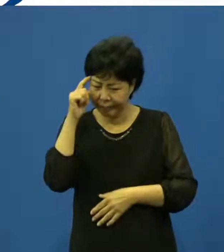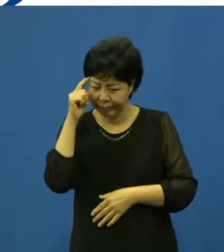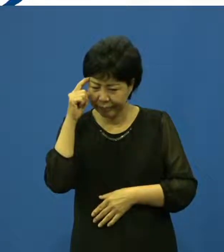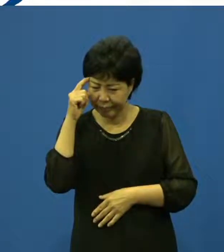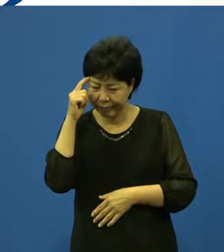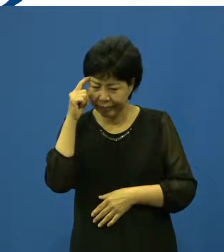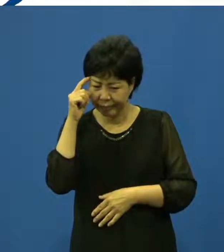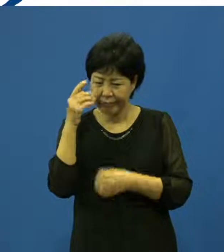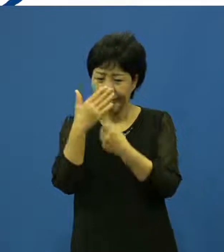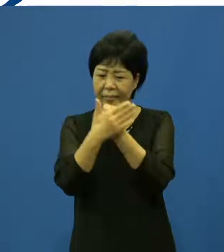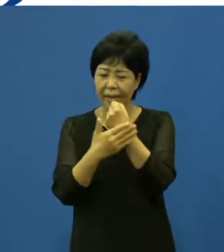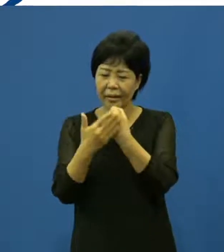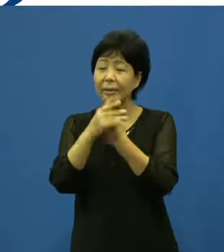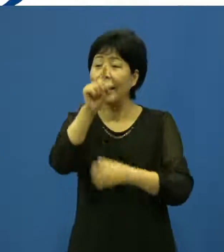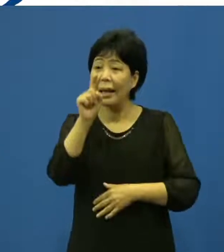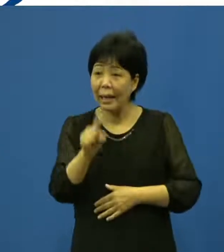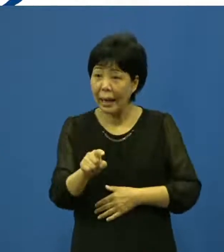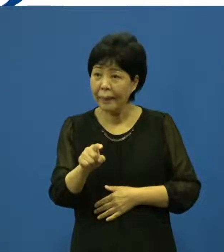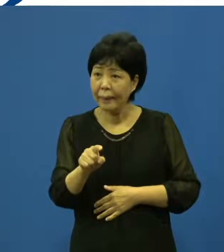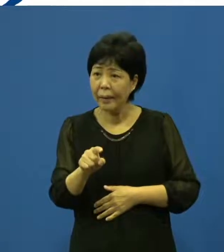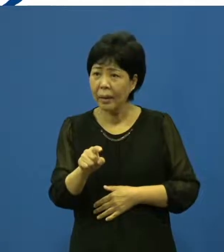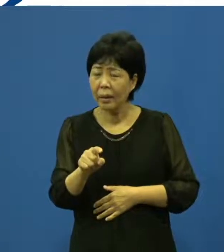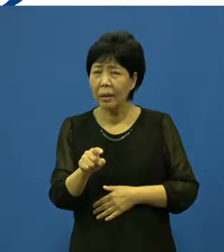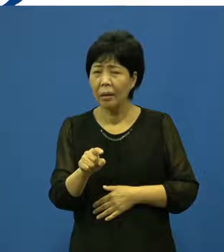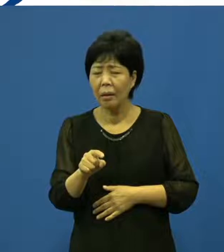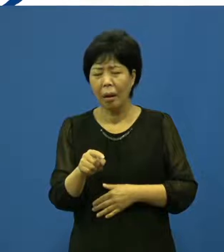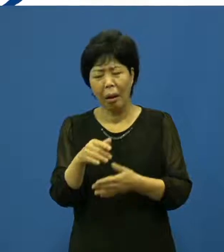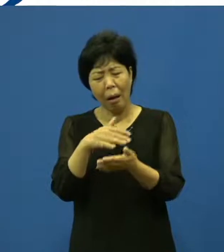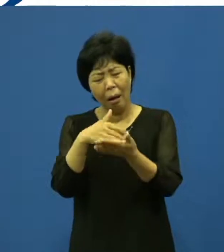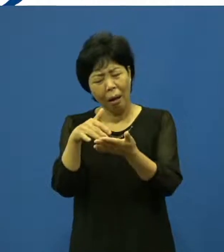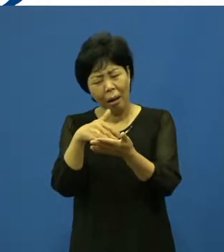여러분 은혜란 사실은 설명할 수 없는 것입니다.